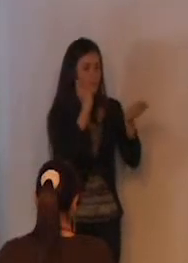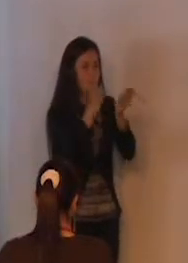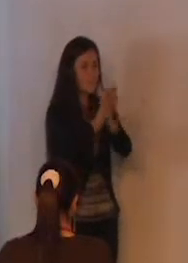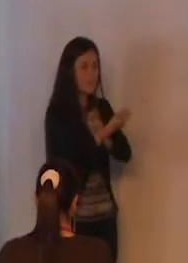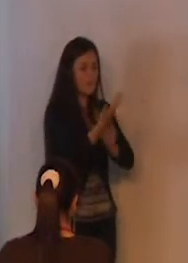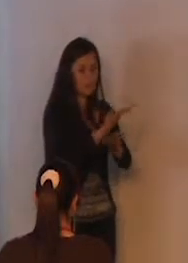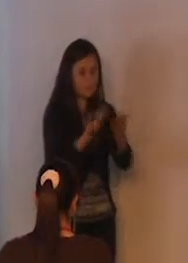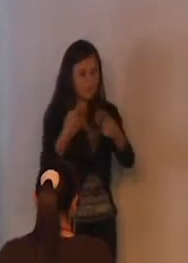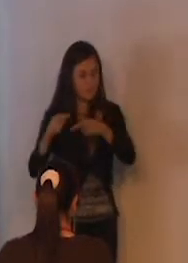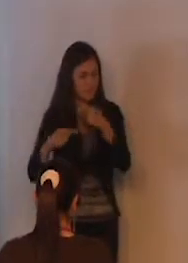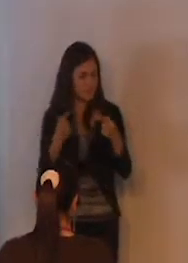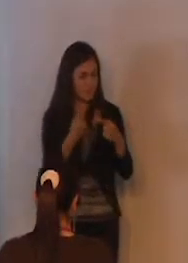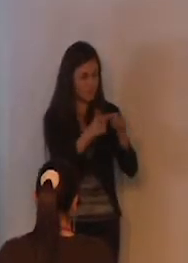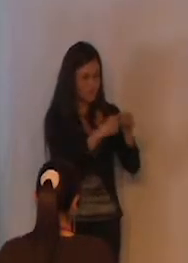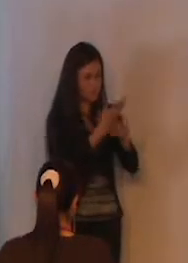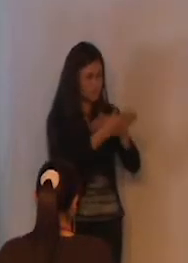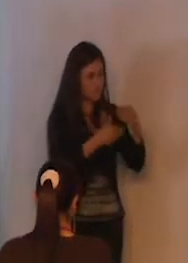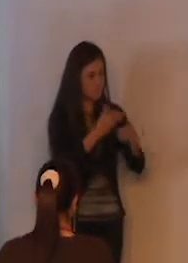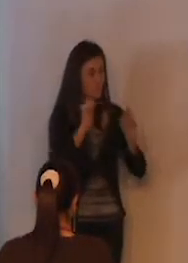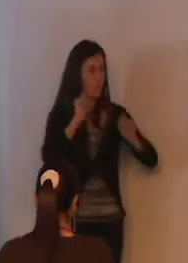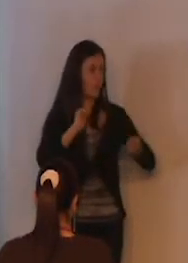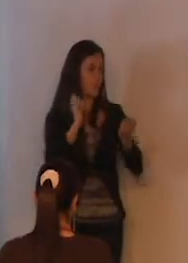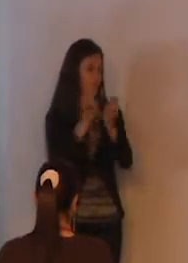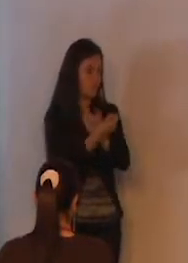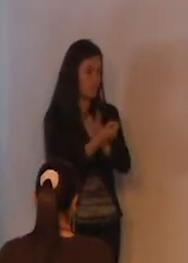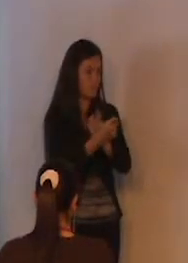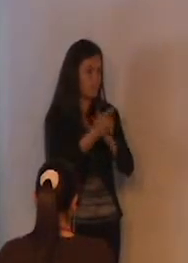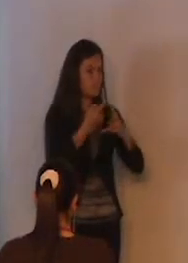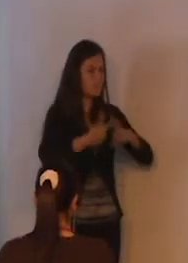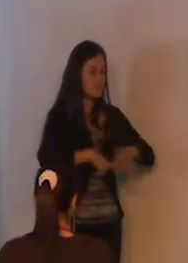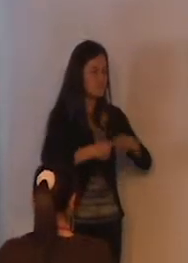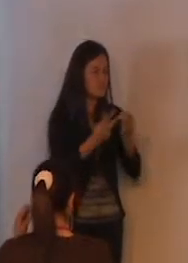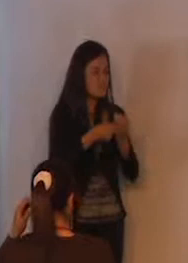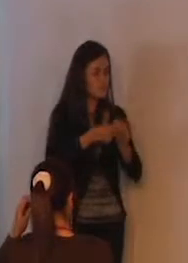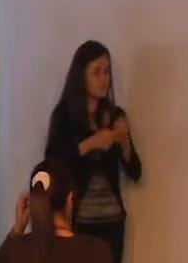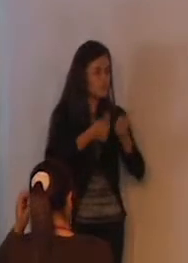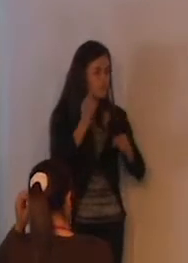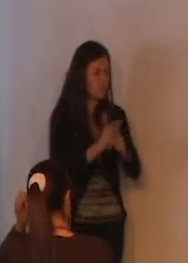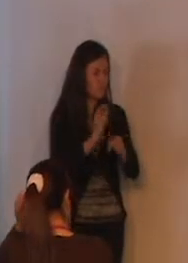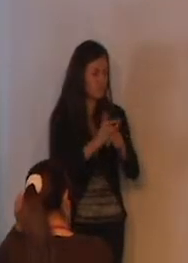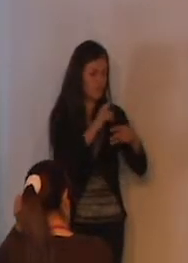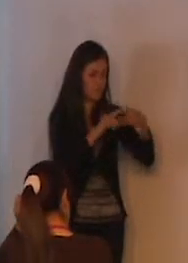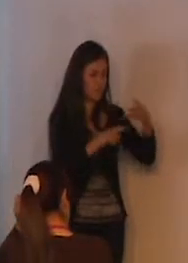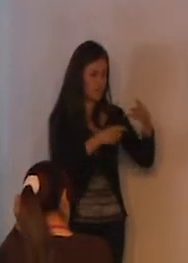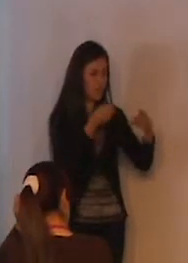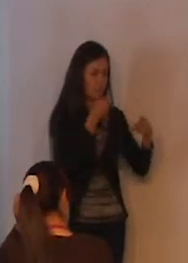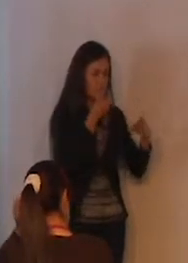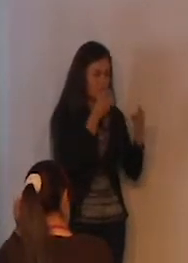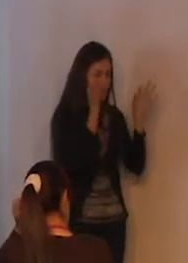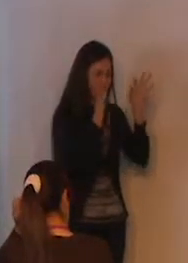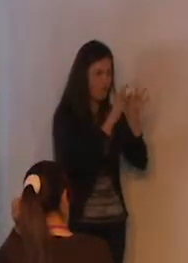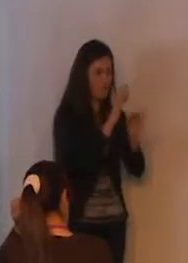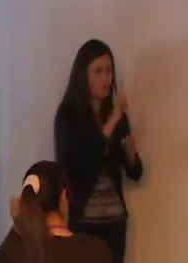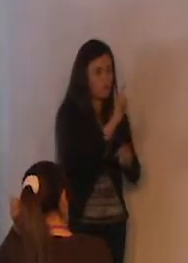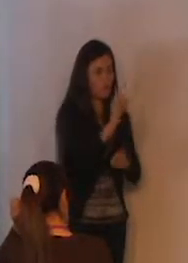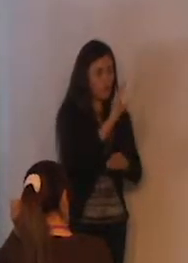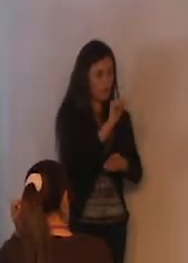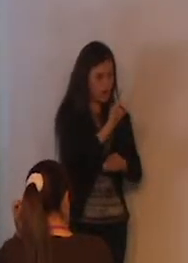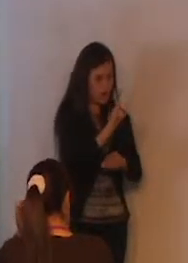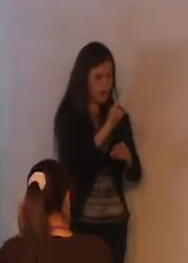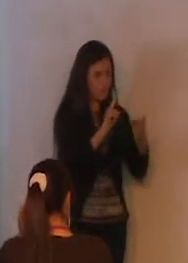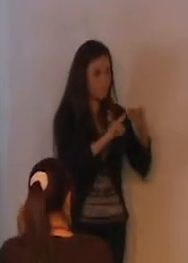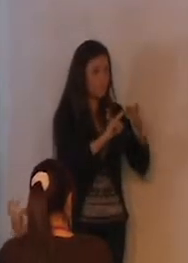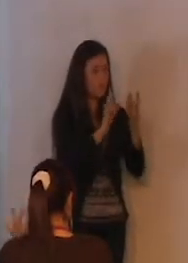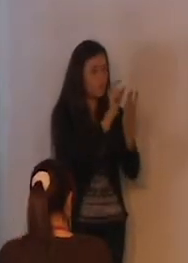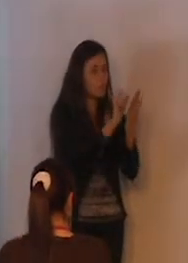de transformación. Y los instrumentos que se utilizaron fueron tres: las entrevistas focales,